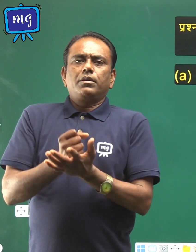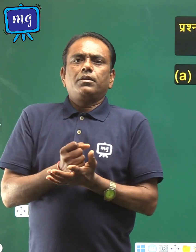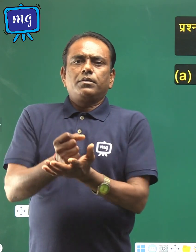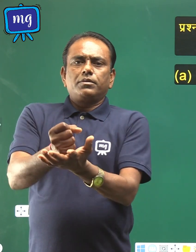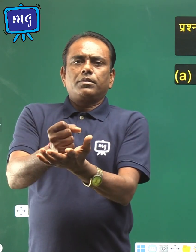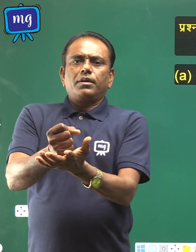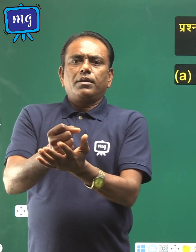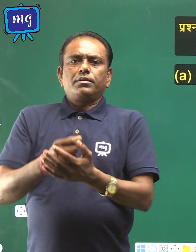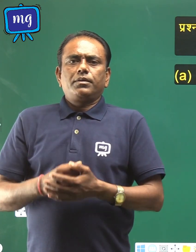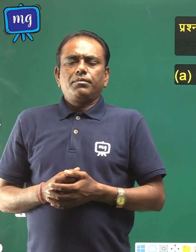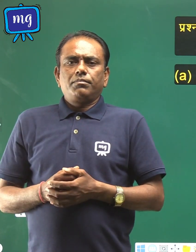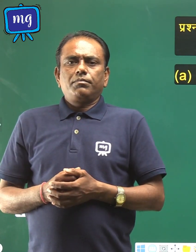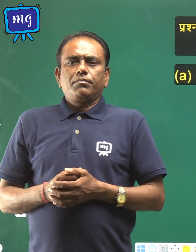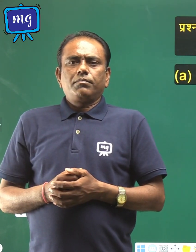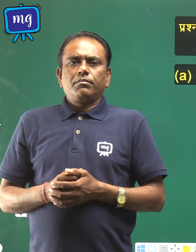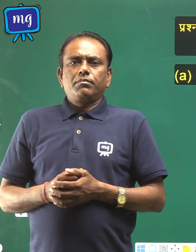सहायता से